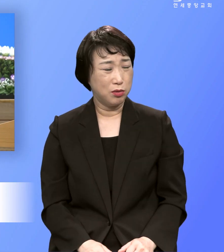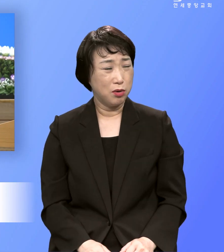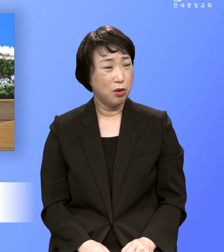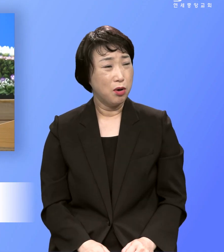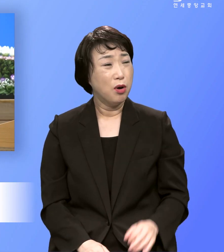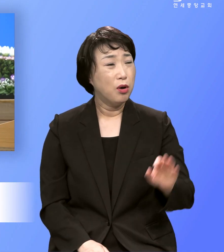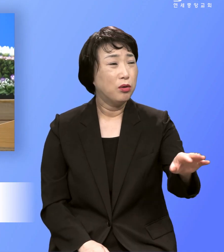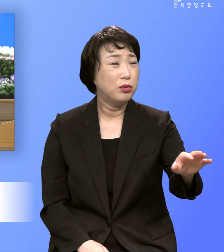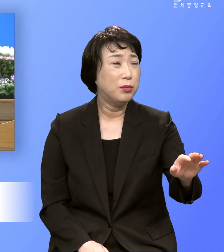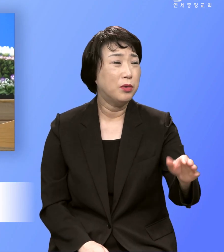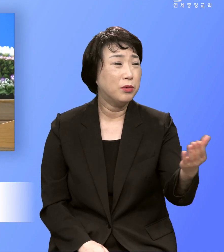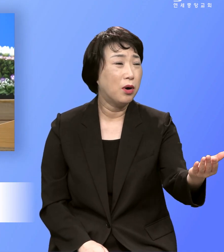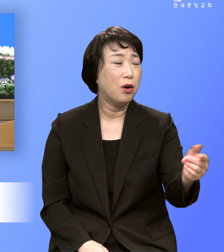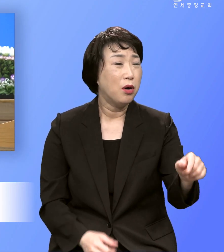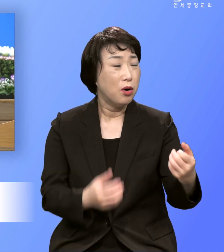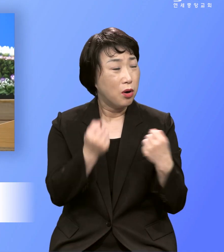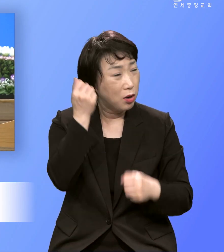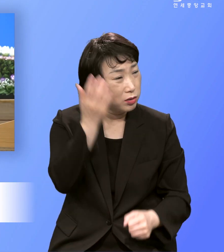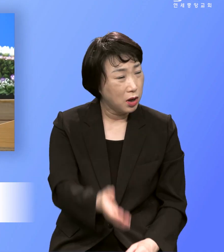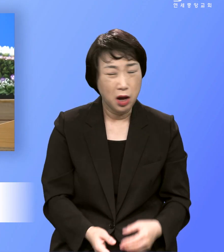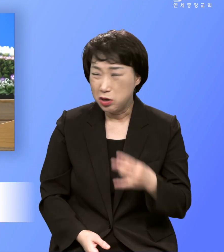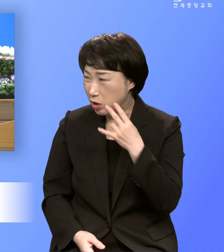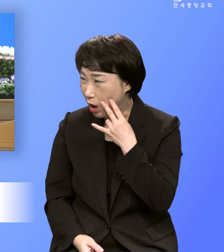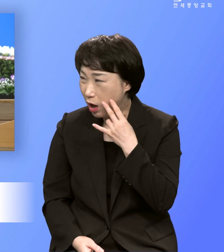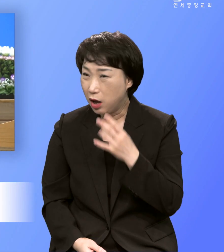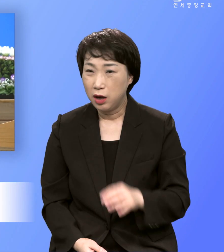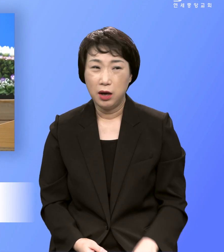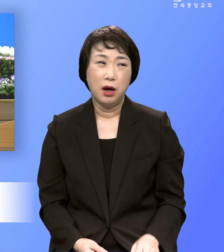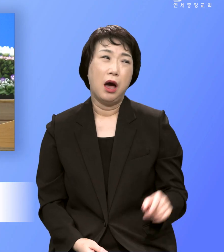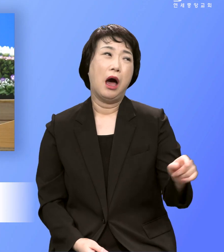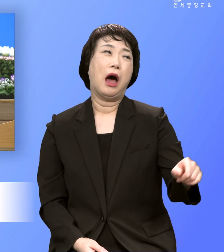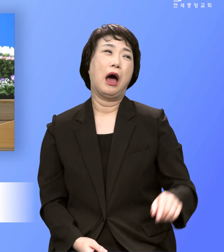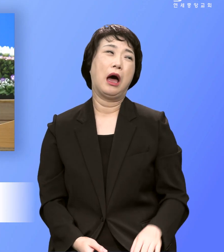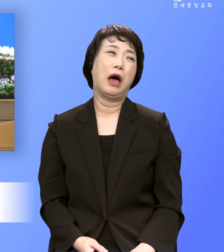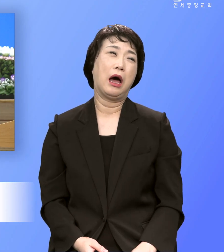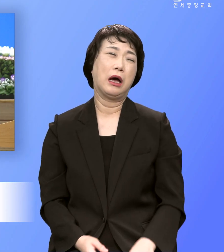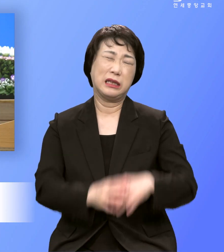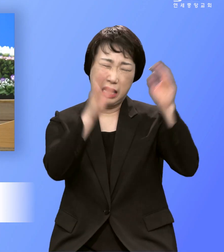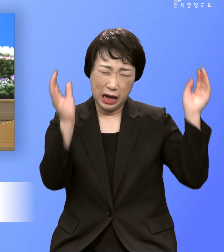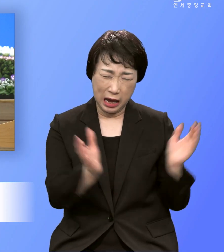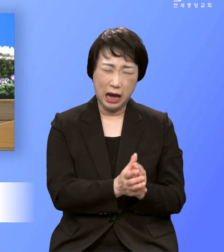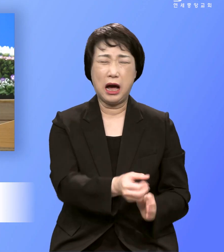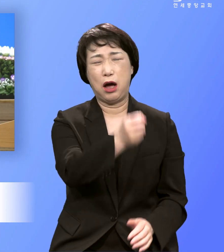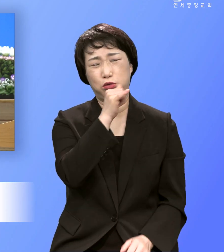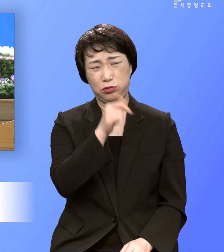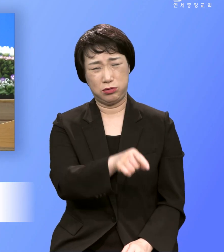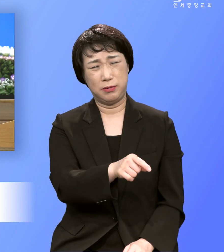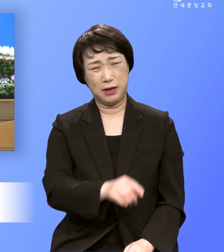그러면 너 건강하냐? 네, 다 가졌구만.